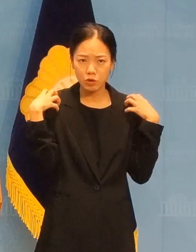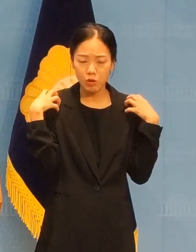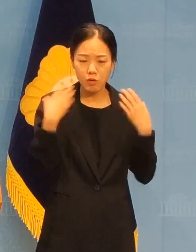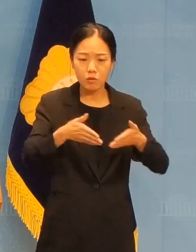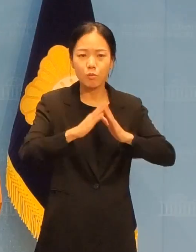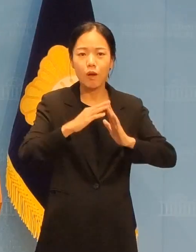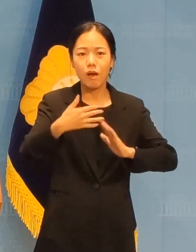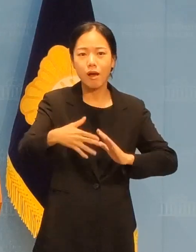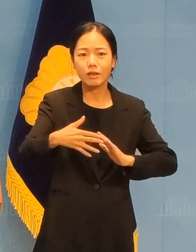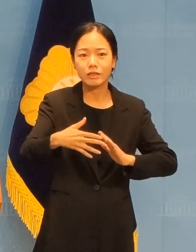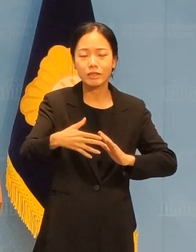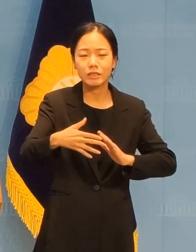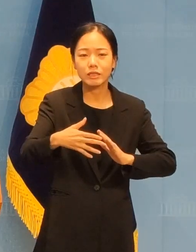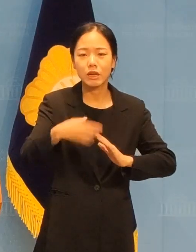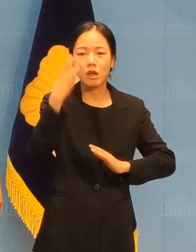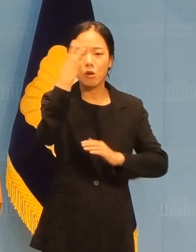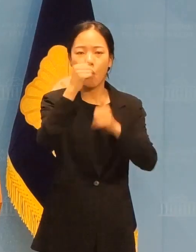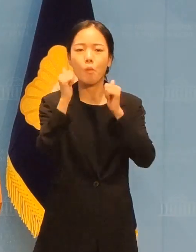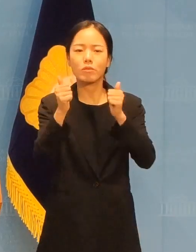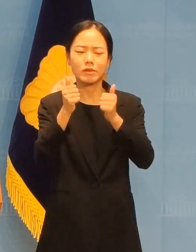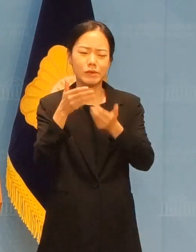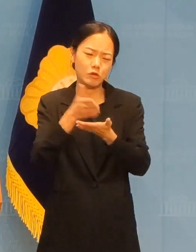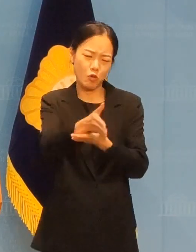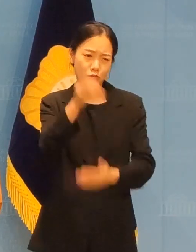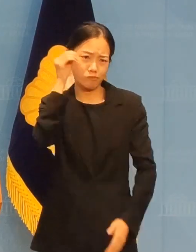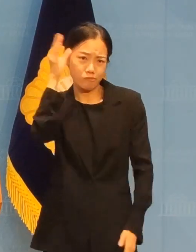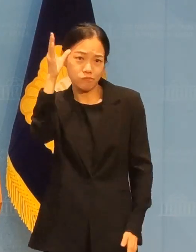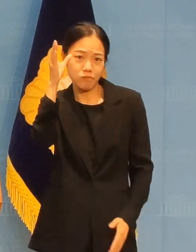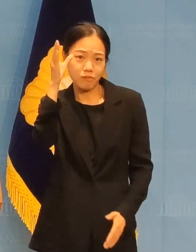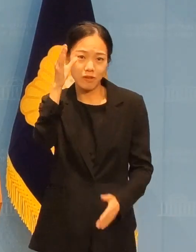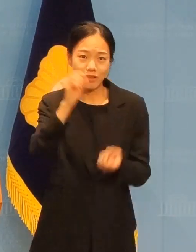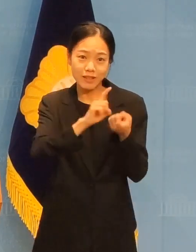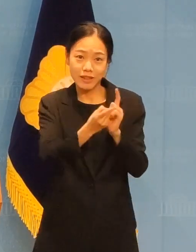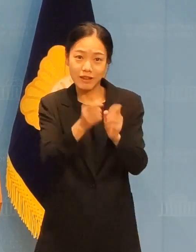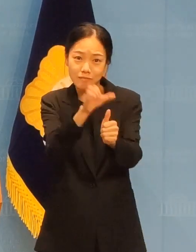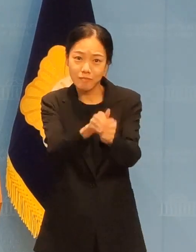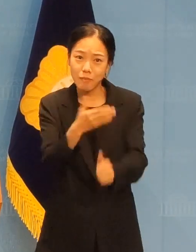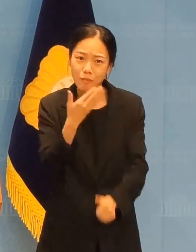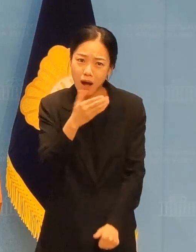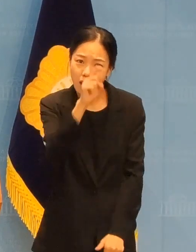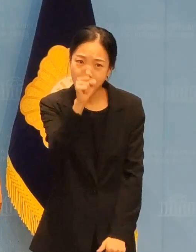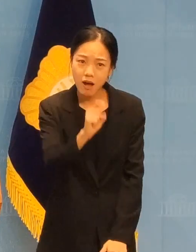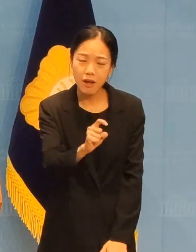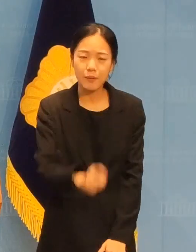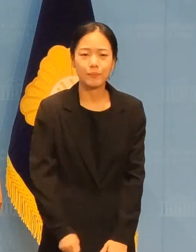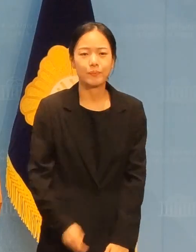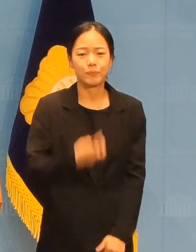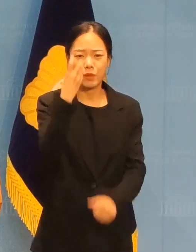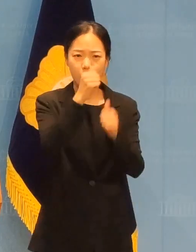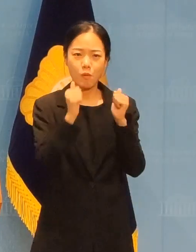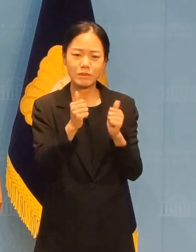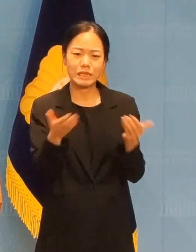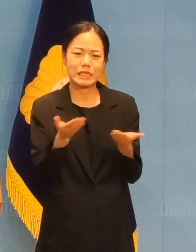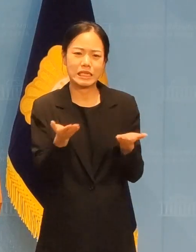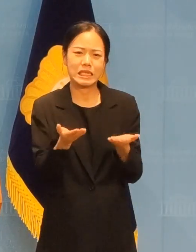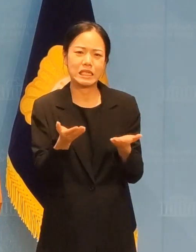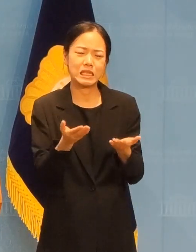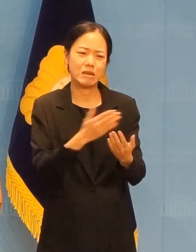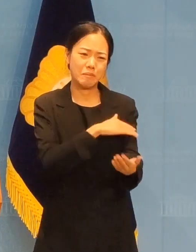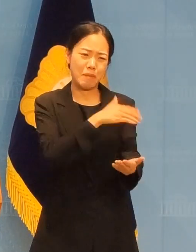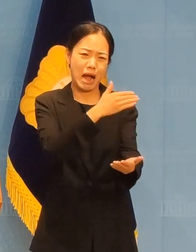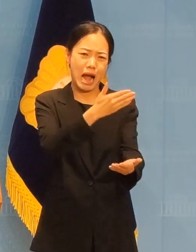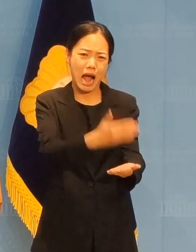검찰의 전문성을 어떻게 대체할 것인지, 경찰의 사건 적체와 인력 부족은 어떻게